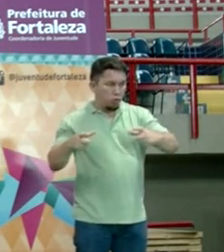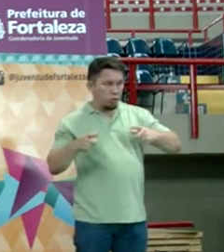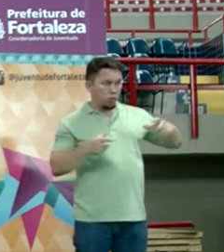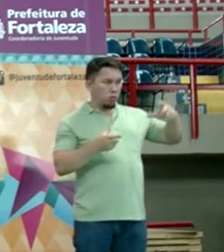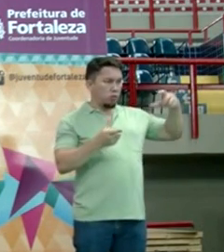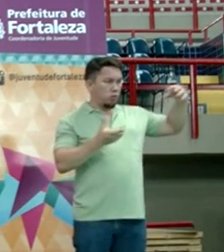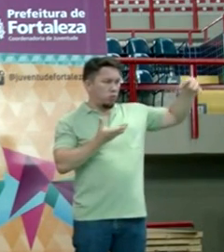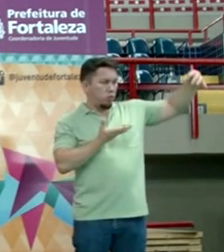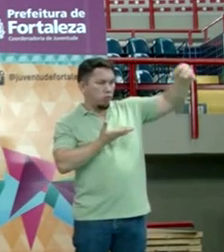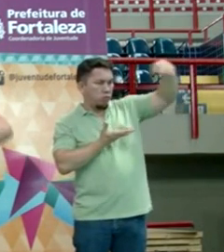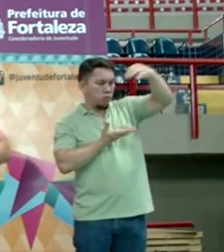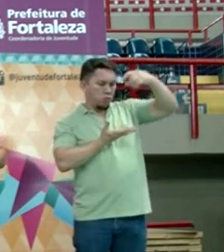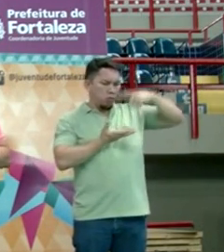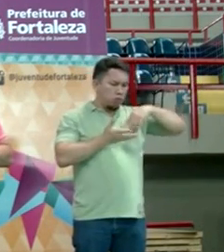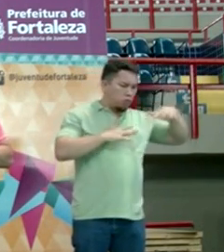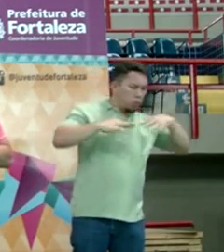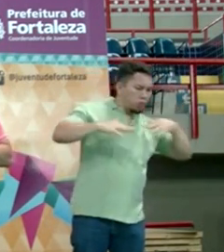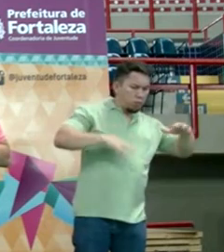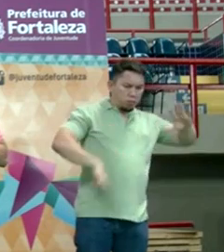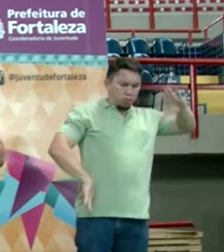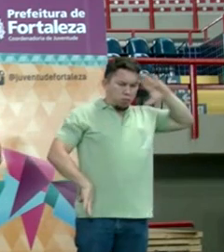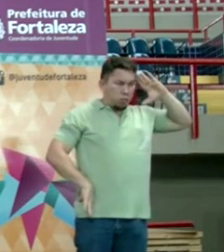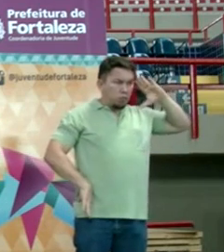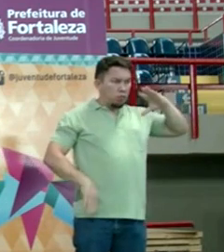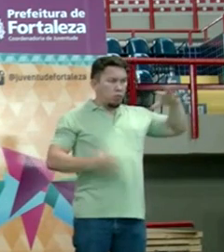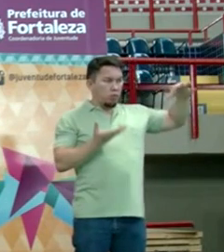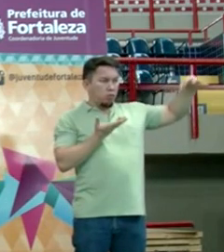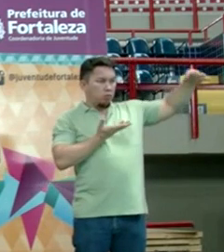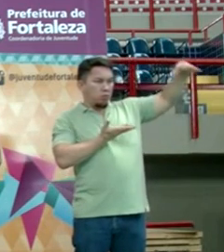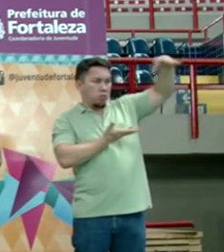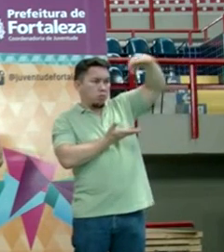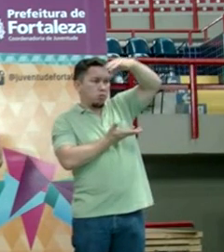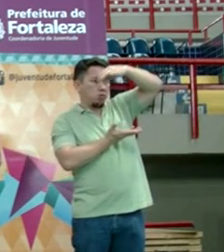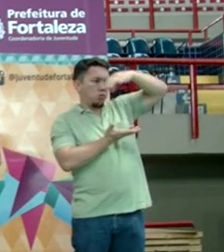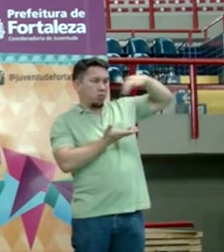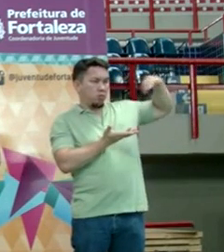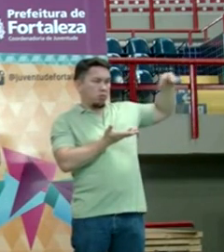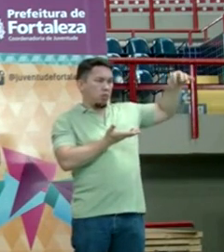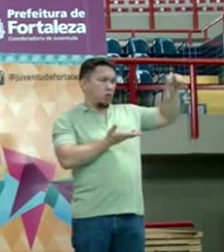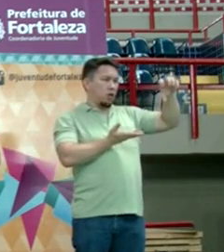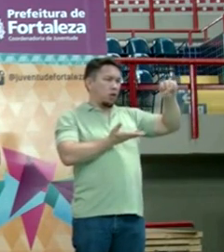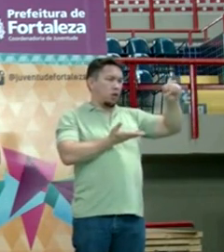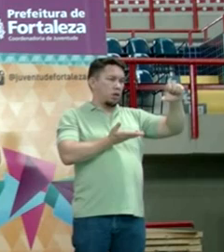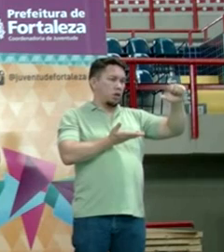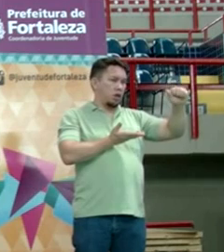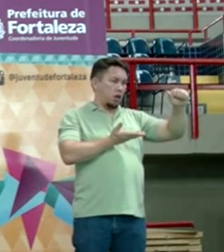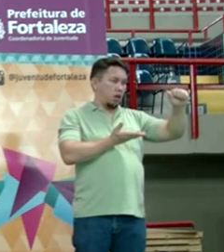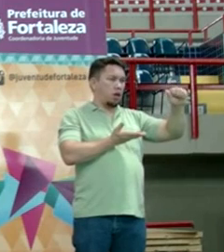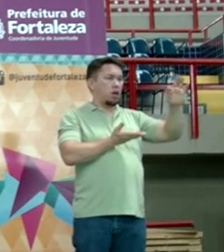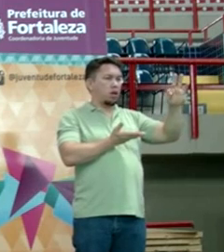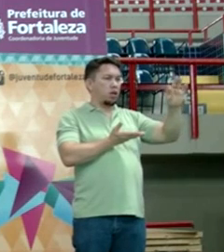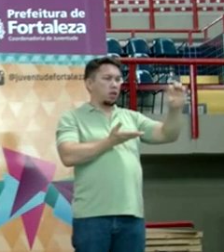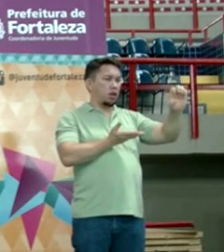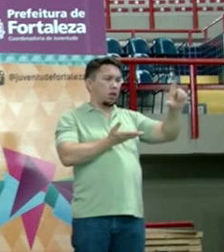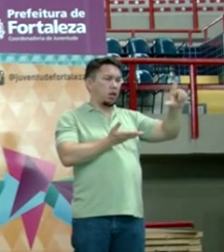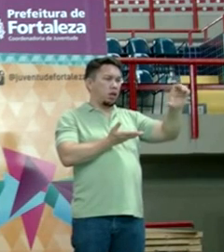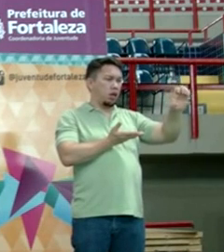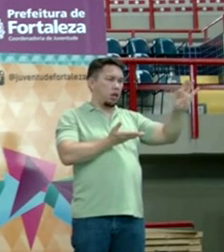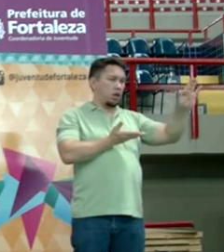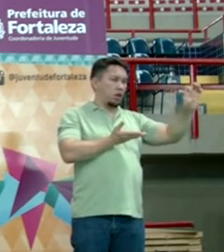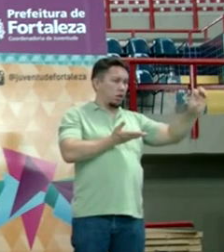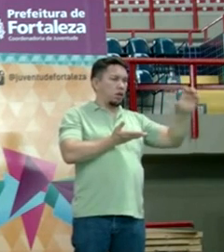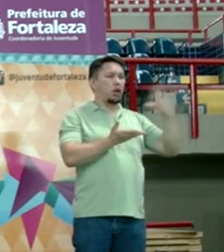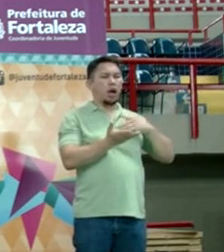climáticas, observar a movimentação militar. Meu irmão, quem tiver satélite vai dominar o mundo. Aí eles começaram a corrida